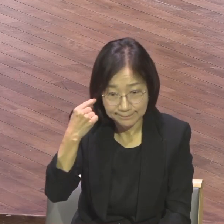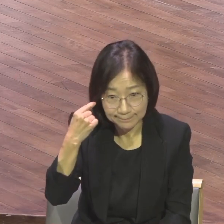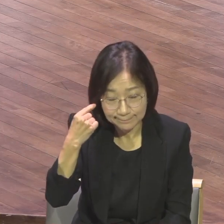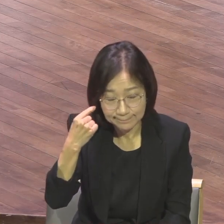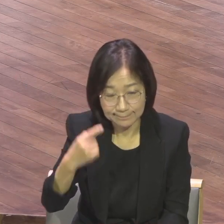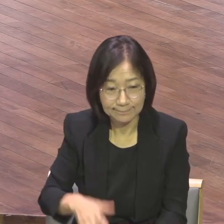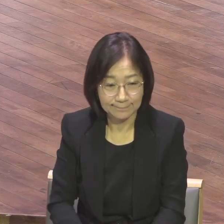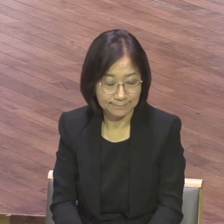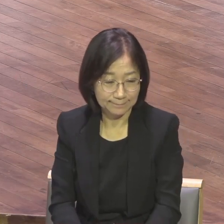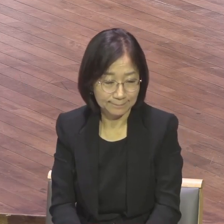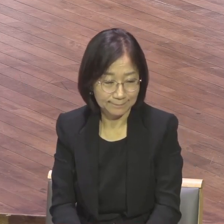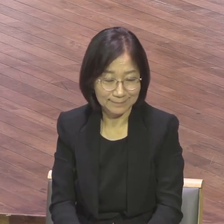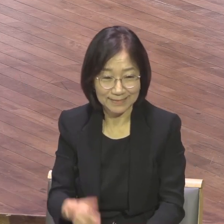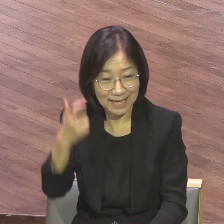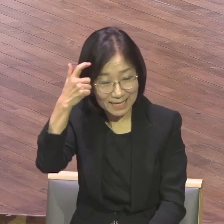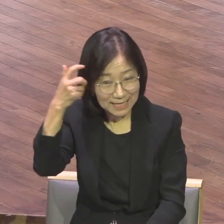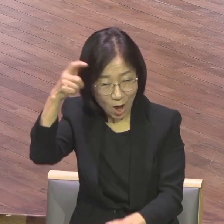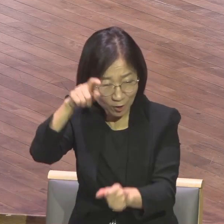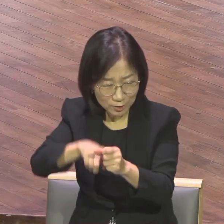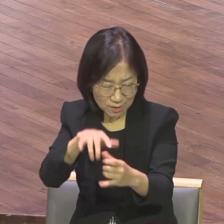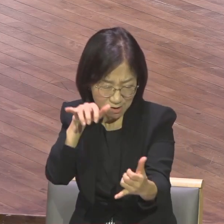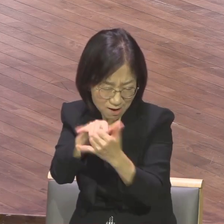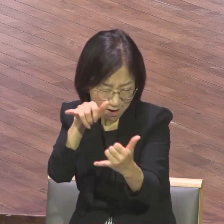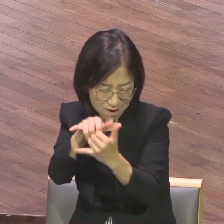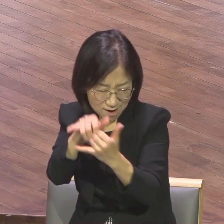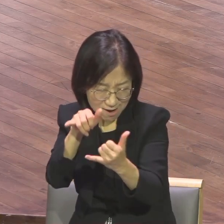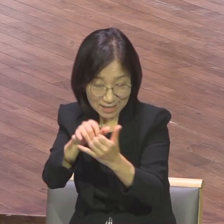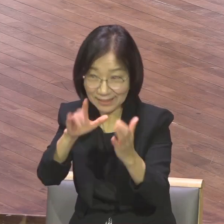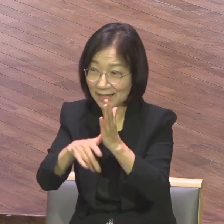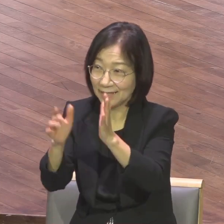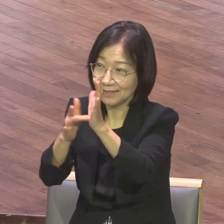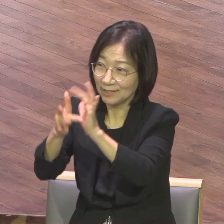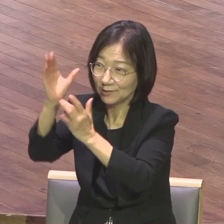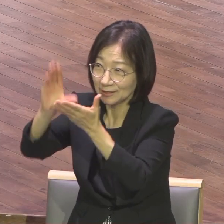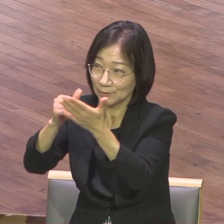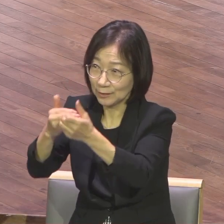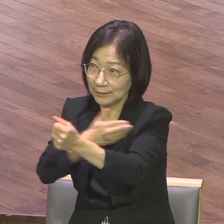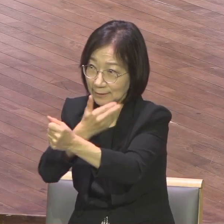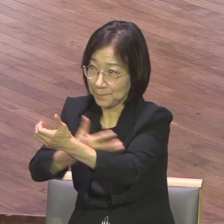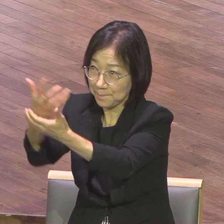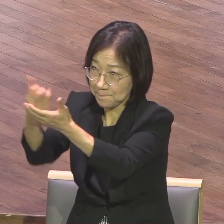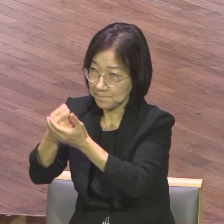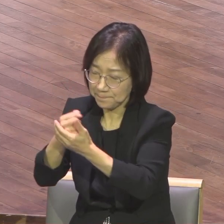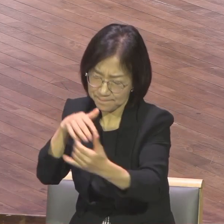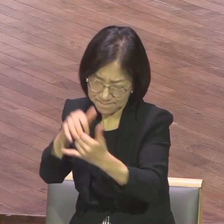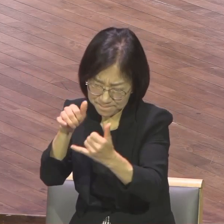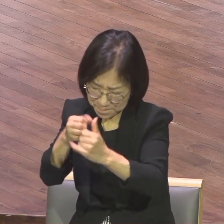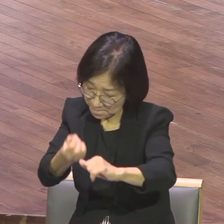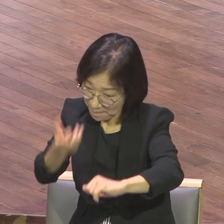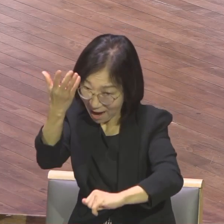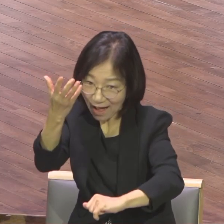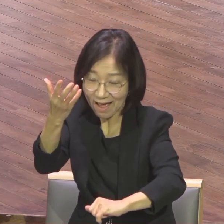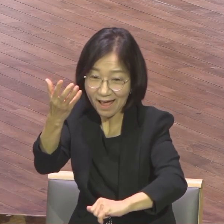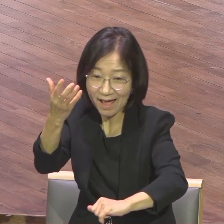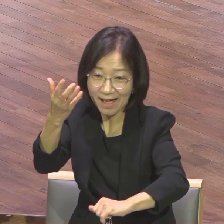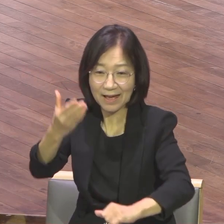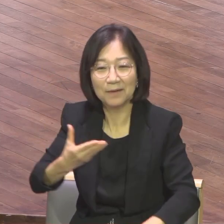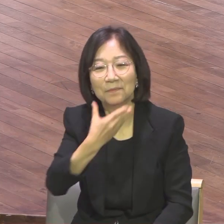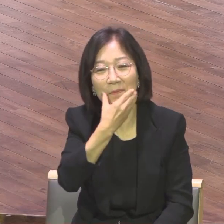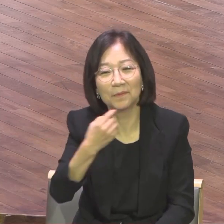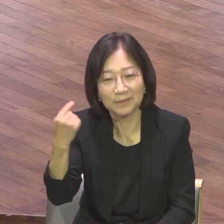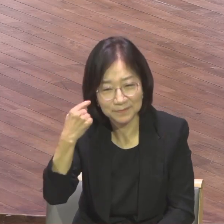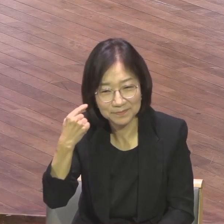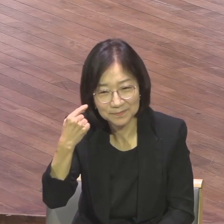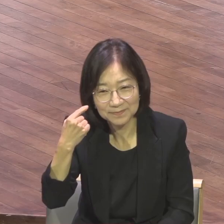것. 영적 싸움에서 예수 그리스도의 능력으로 진정한 승리를 거두는 것. 유앙겔리온 예수 그리스도를